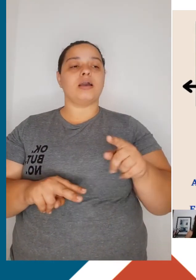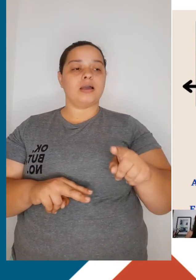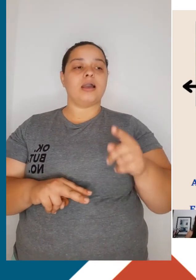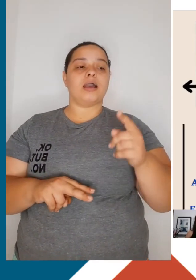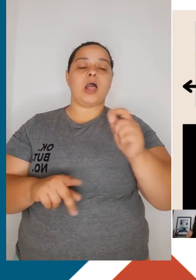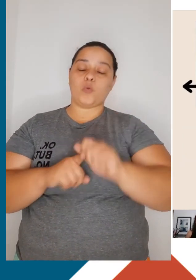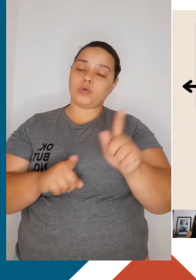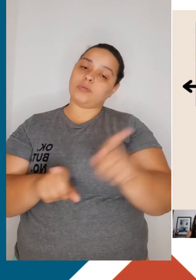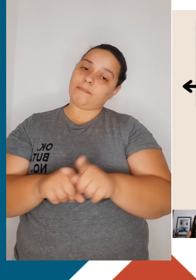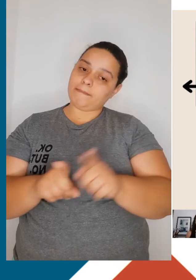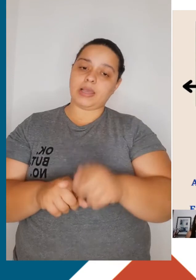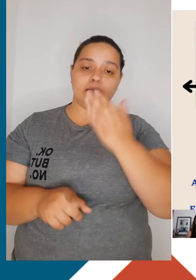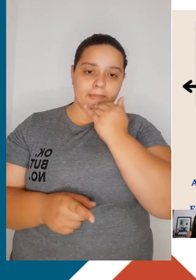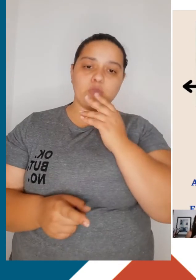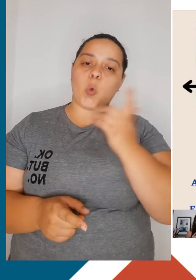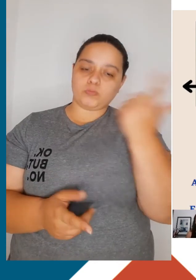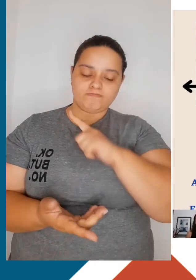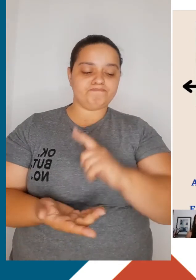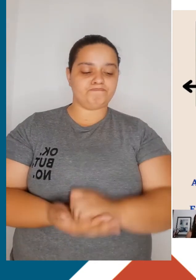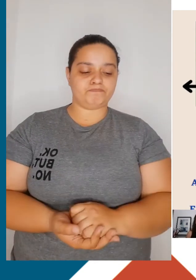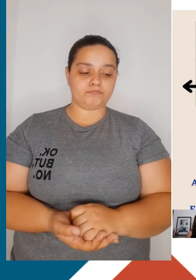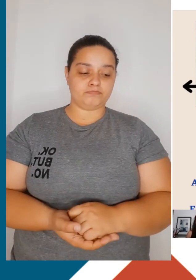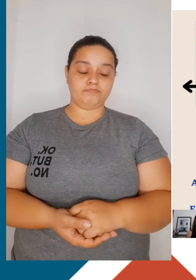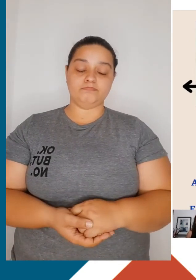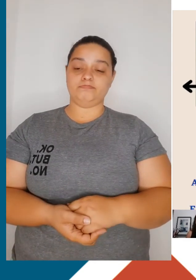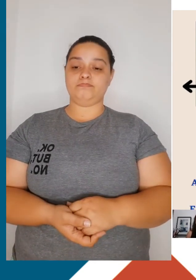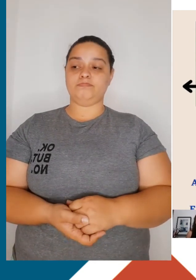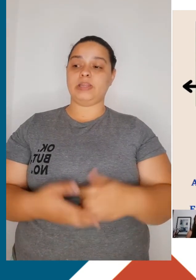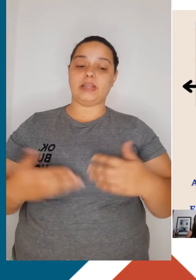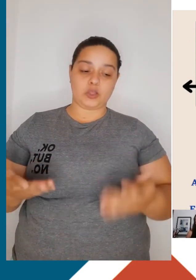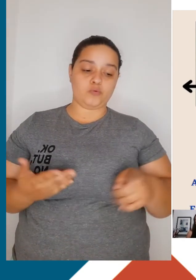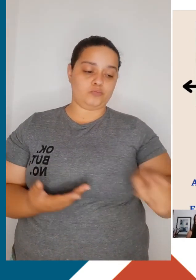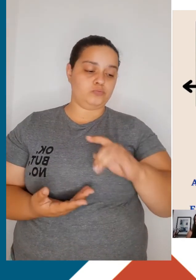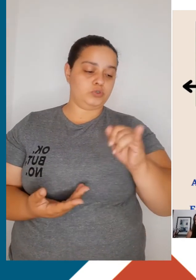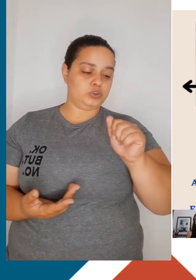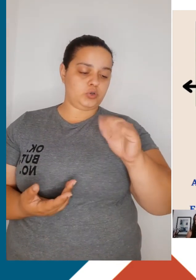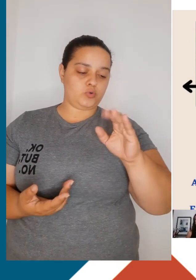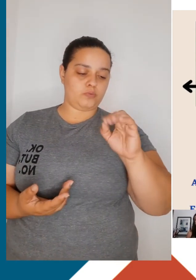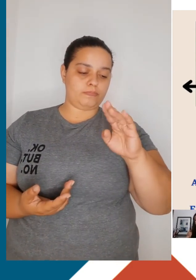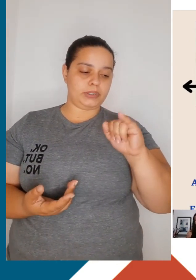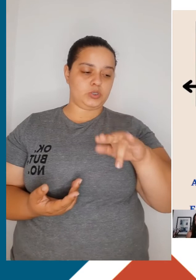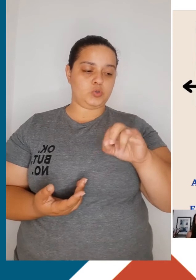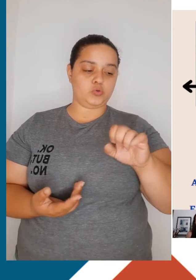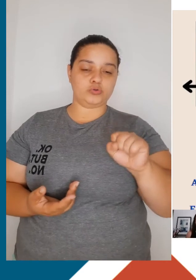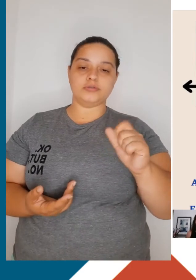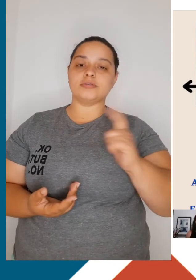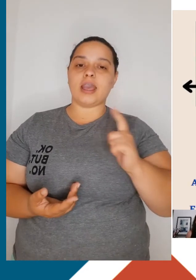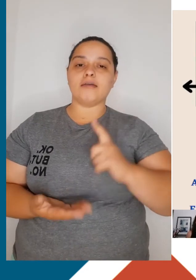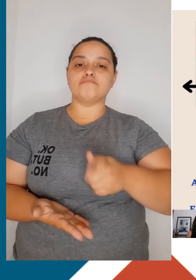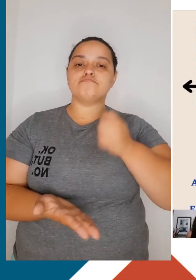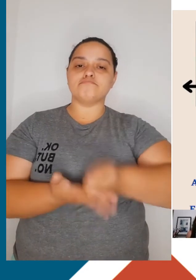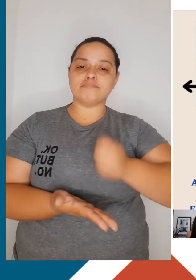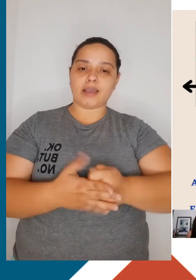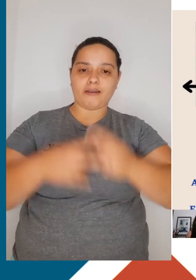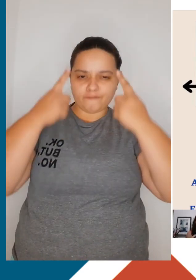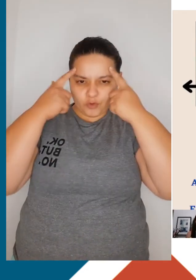do trigo na França. A questão é que, para tentar garantir esses avanços democráticos, os jacobinos vão começar a adotar algumas medidas repressivas,